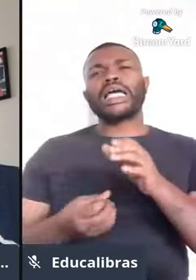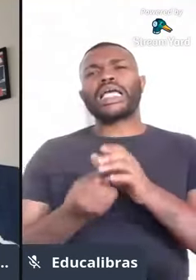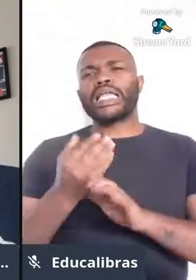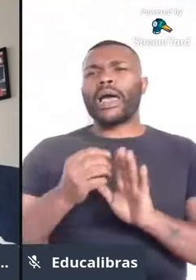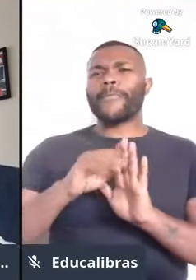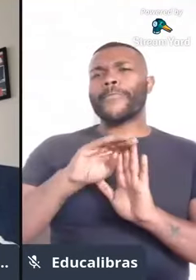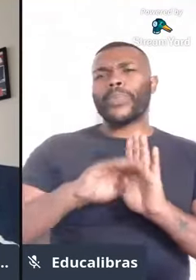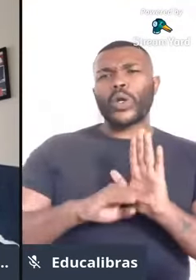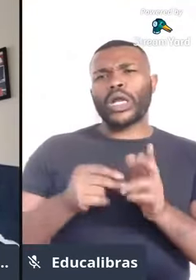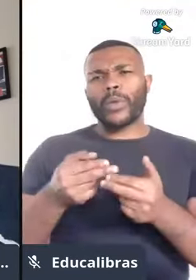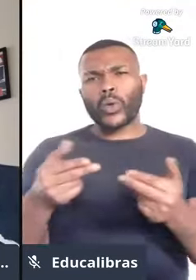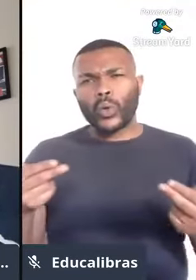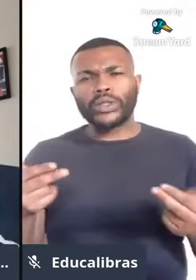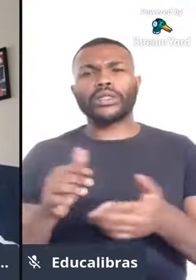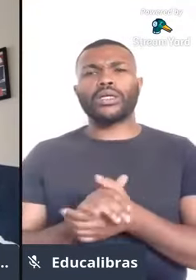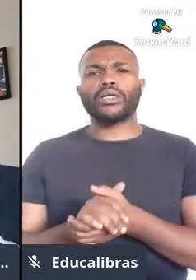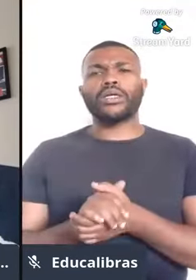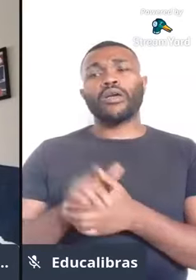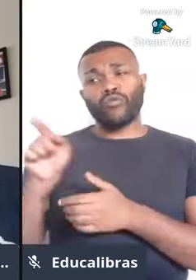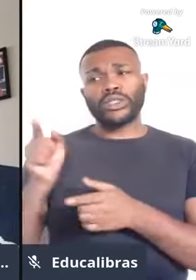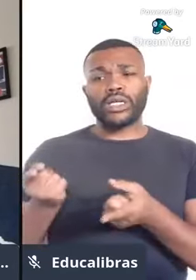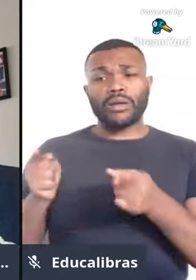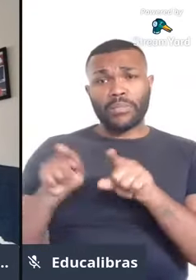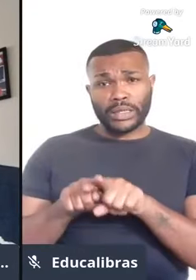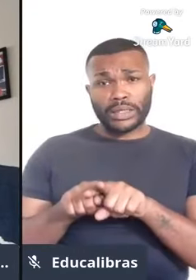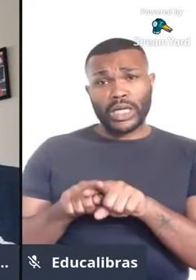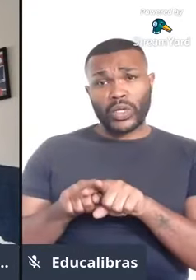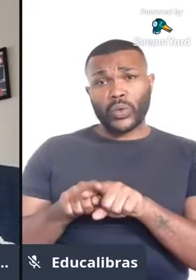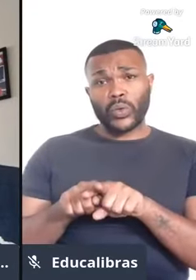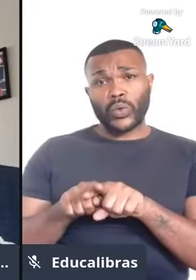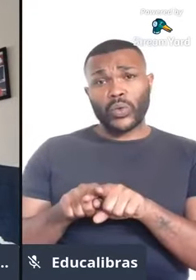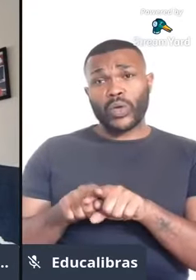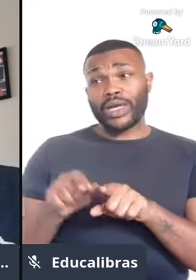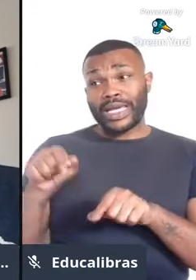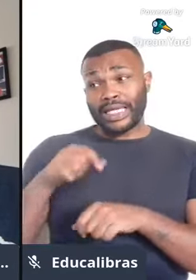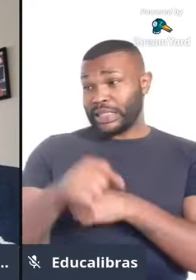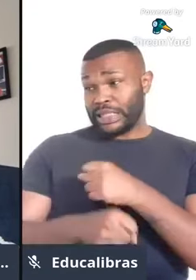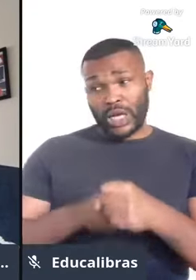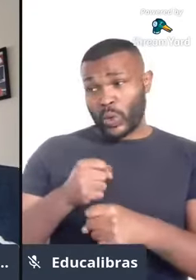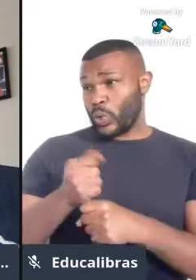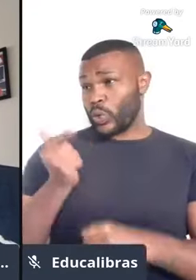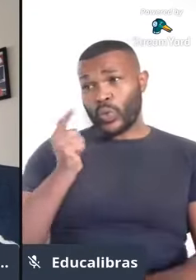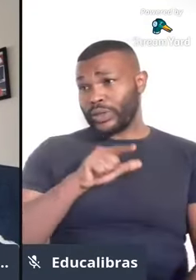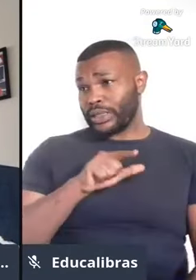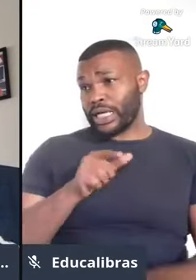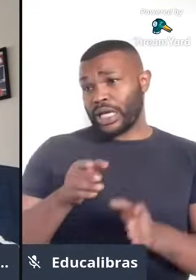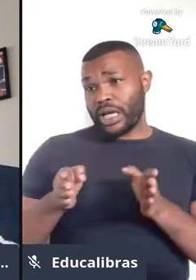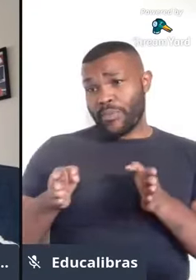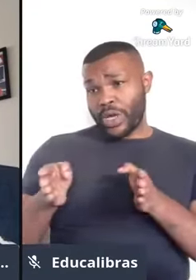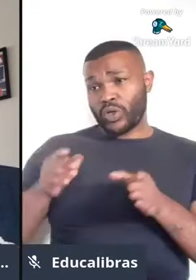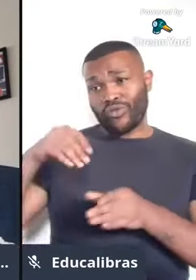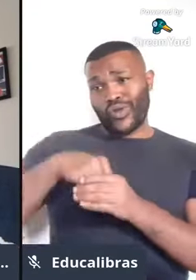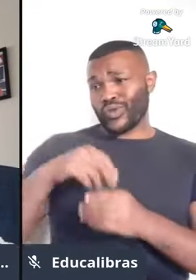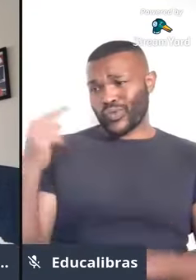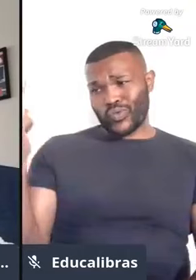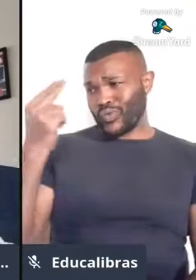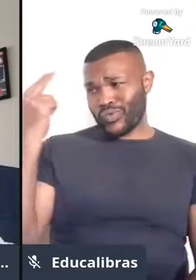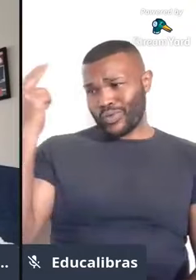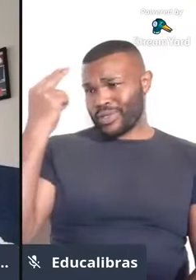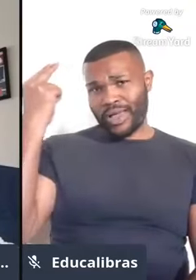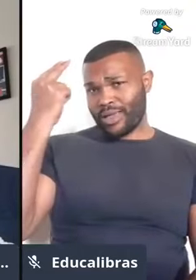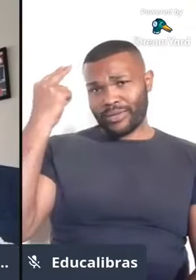vou ser seu parceiro. Você sabe que não vai conseguir fazer esse ano, ou agora, pelo menos agora nesse período eleitoral. Eu